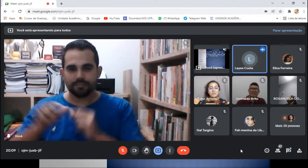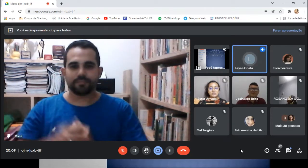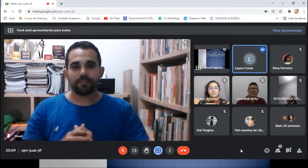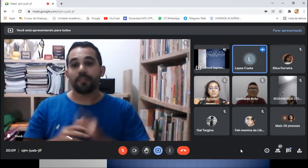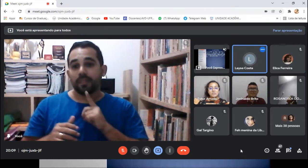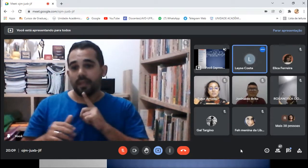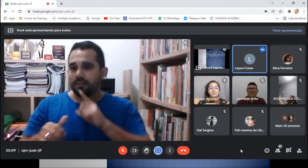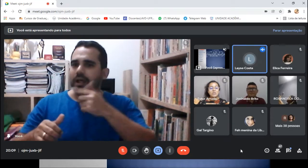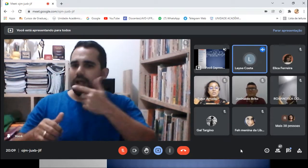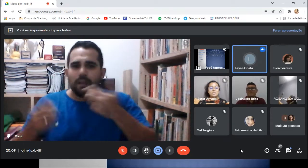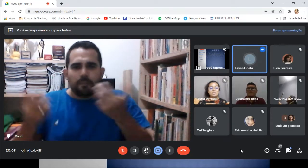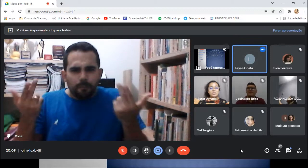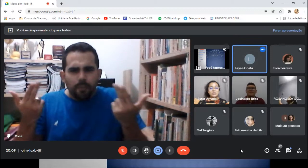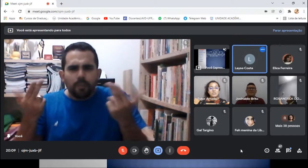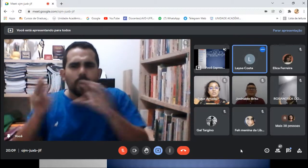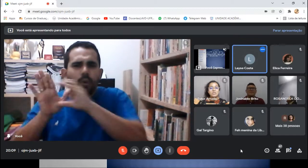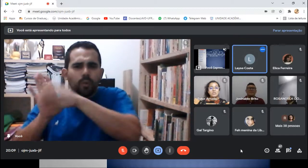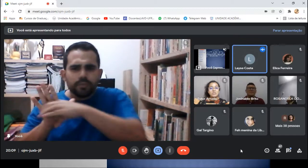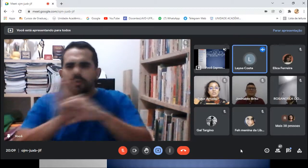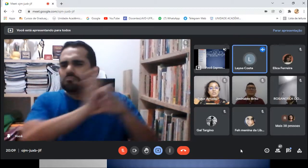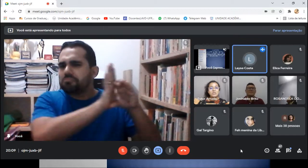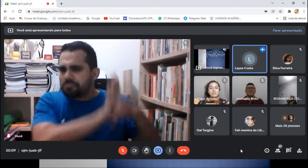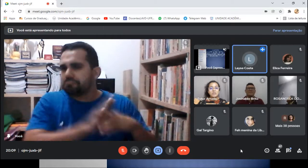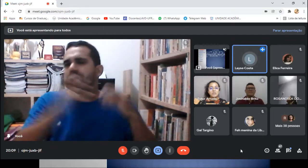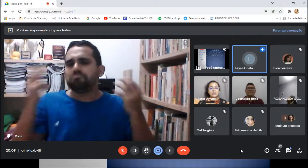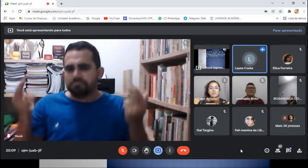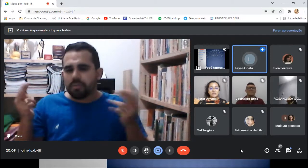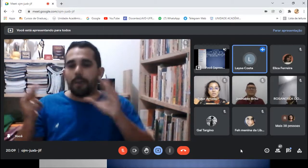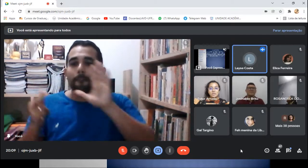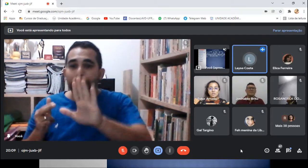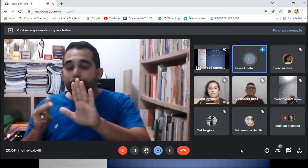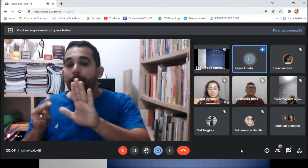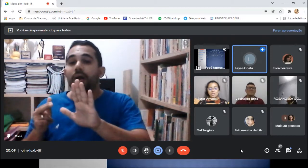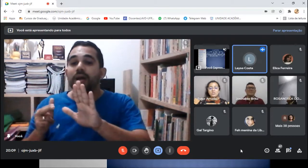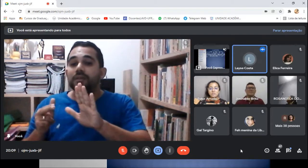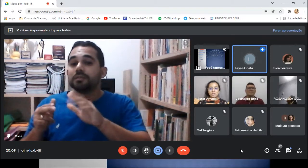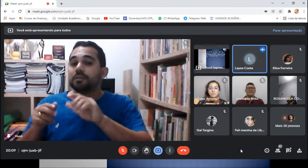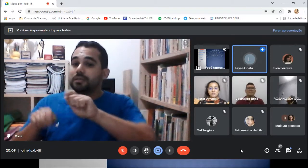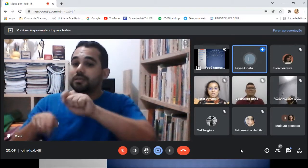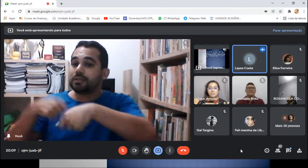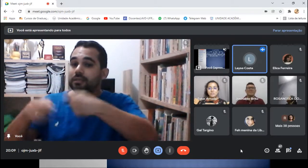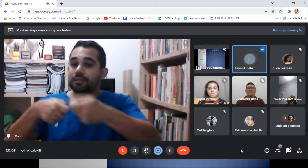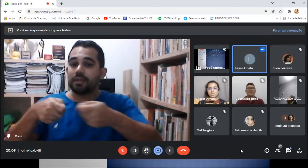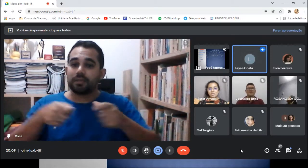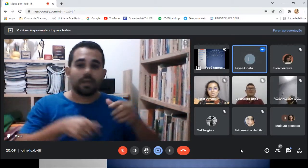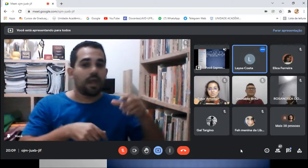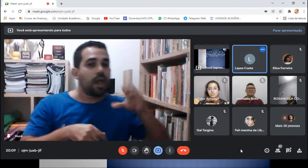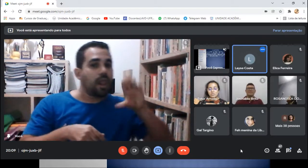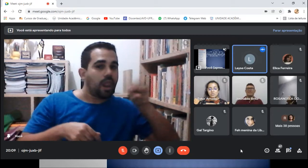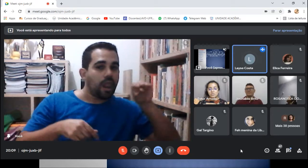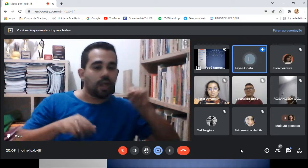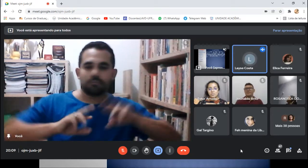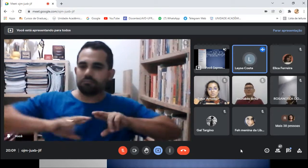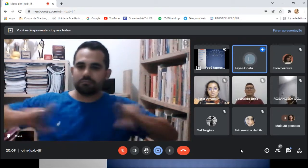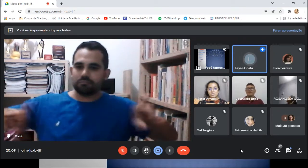Alocigne em língua de sinais é bem parecido o conceito, são conceitos semelhantes. Mas em sinais,